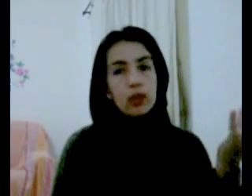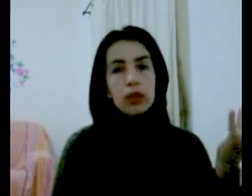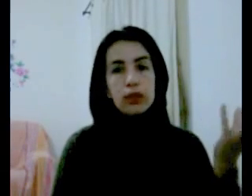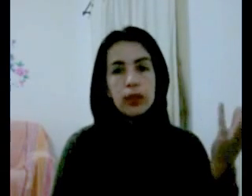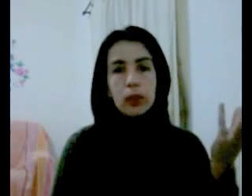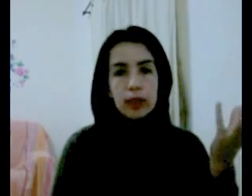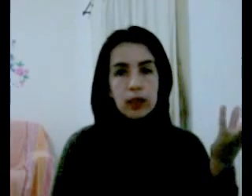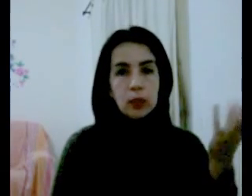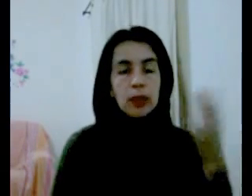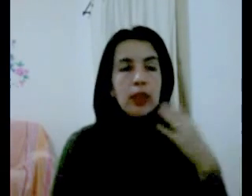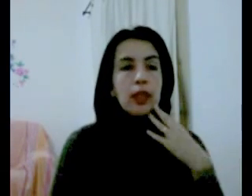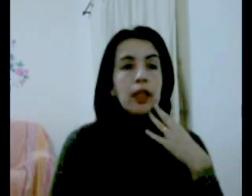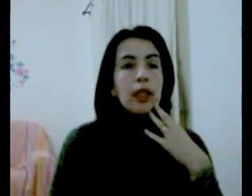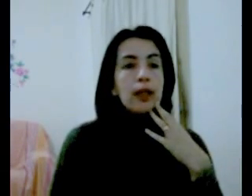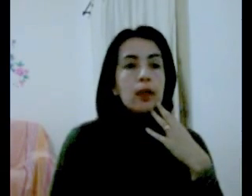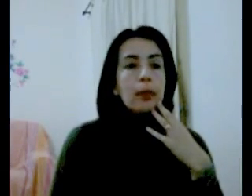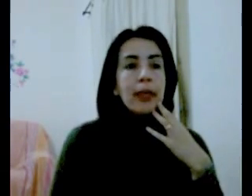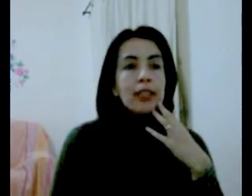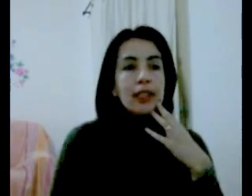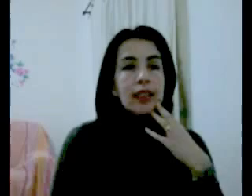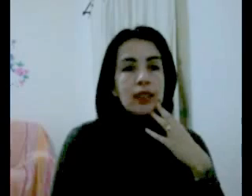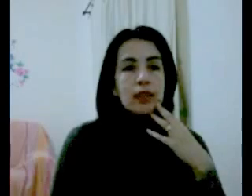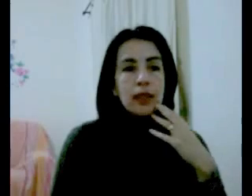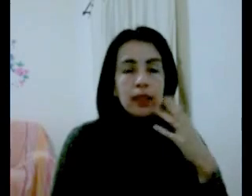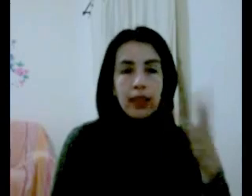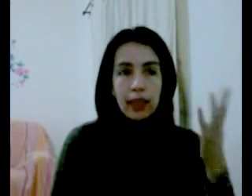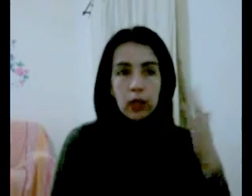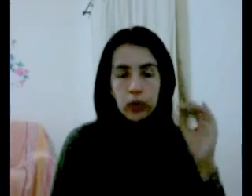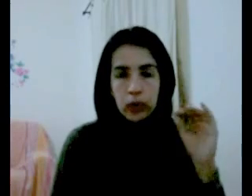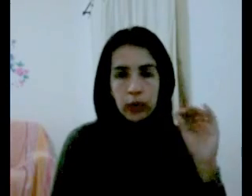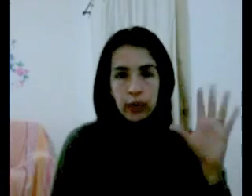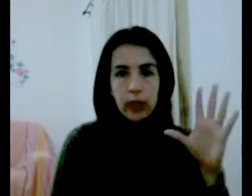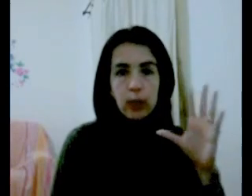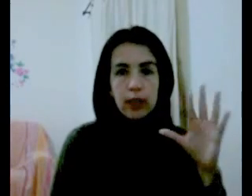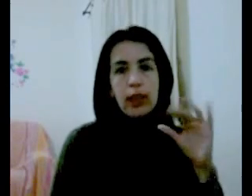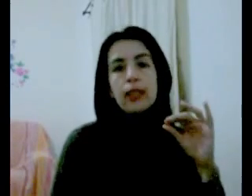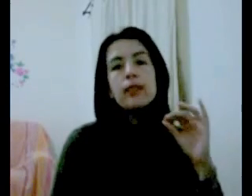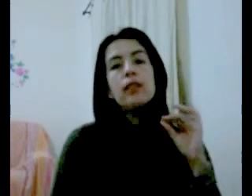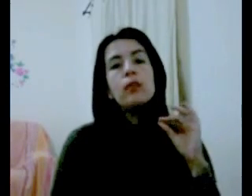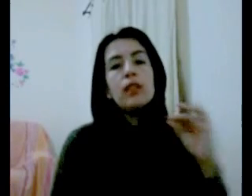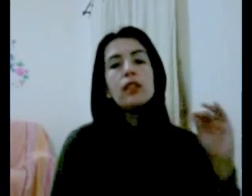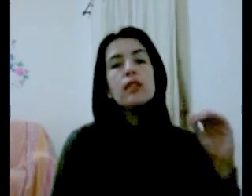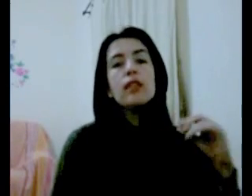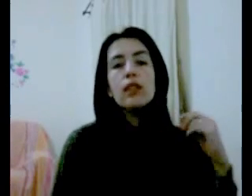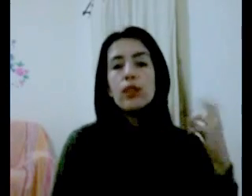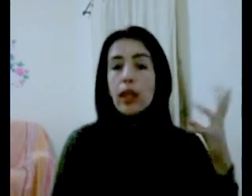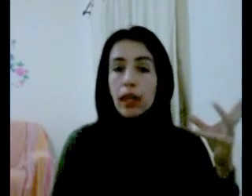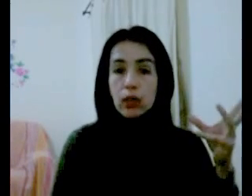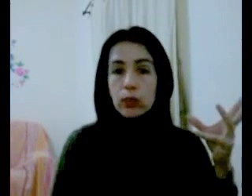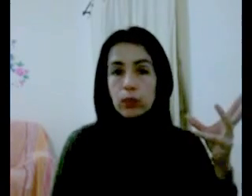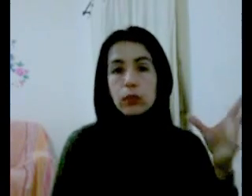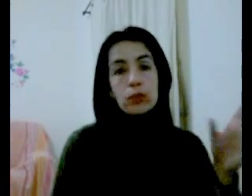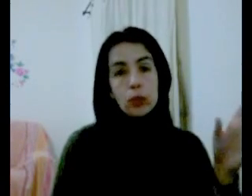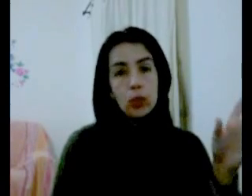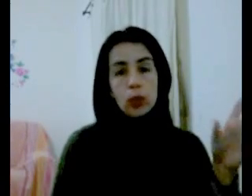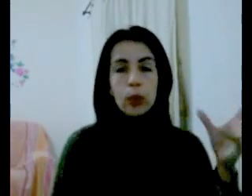porque daí que eu não vou ter filho mesmo. Mas aí eu fui no eFamily e lá tem meninas que engravidaram